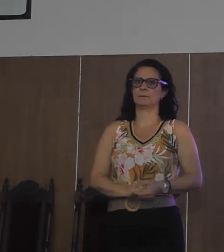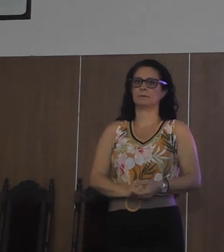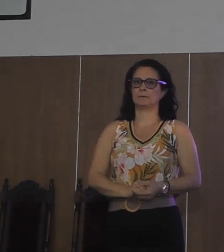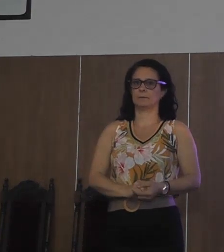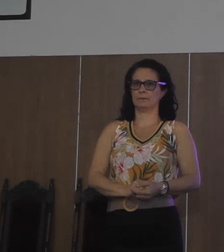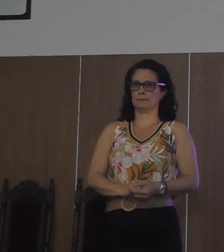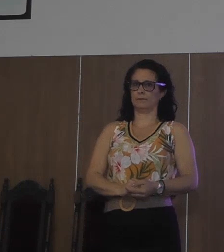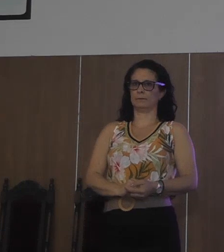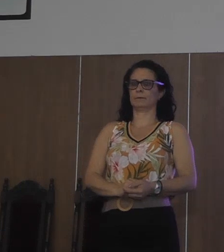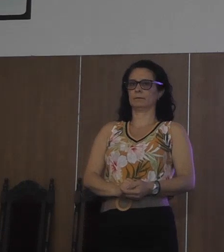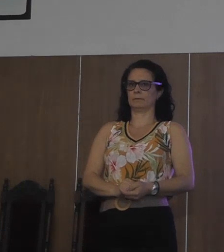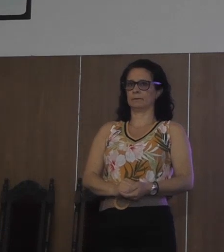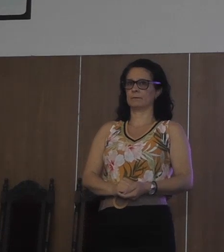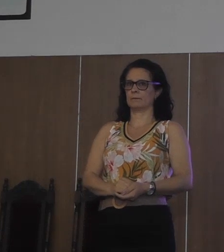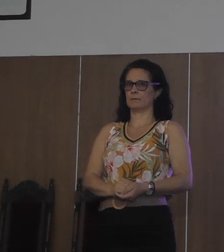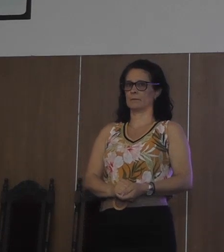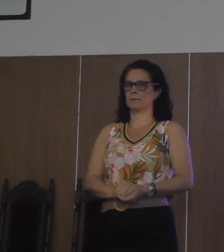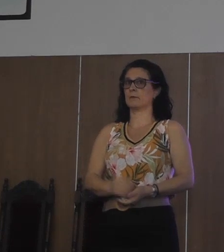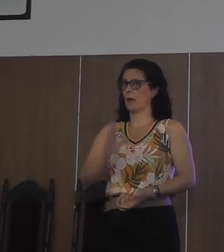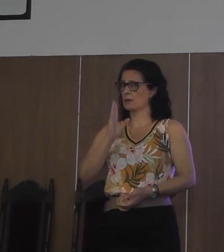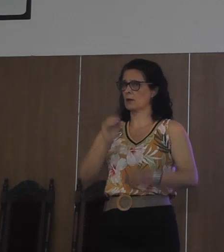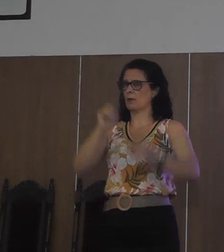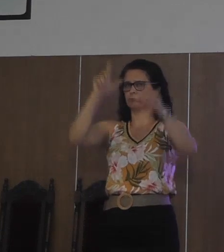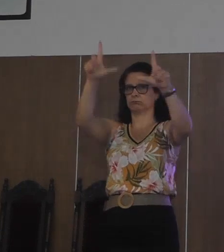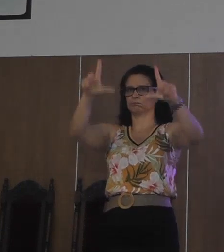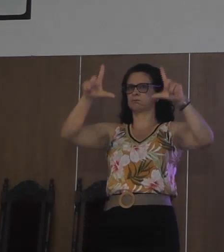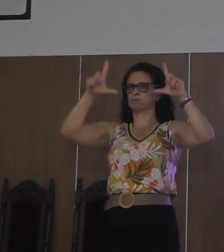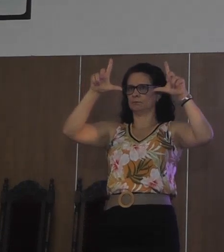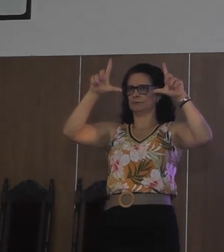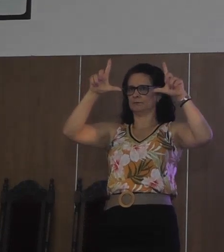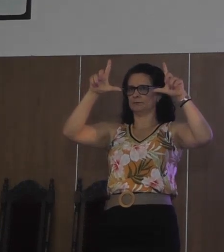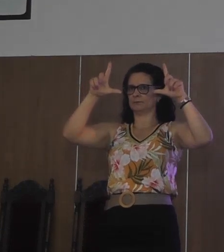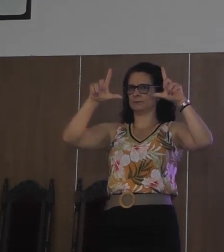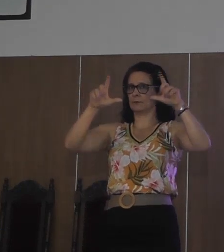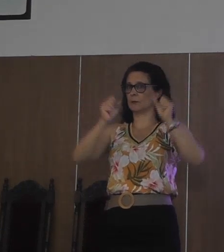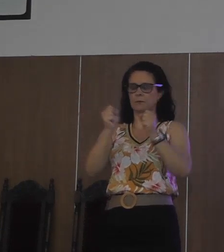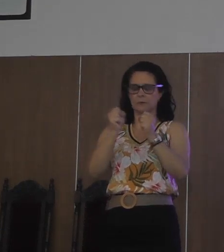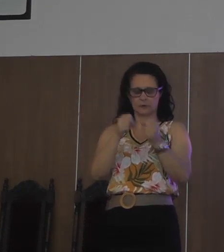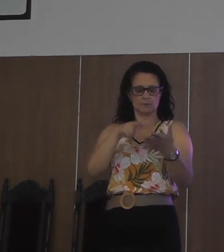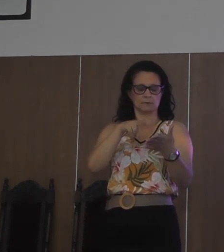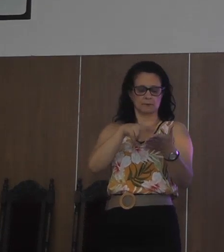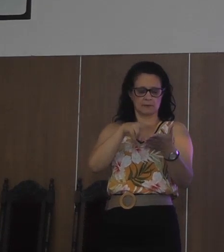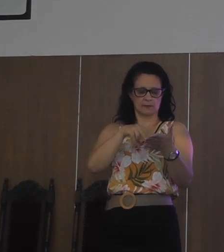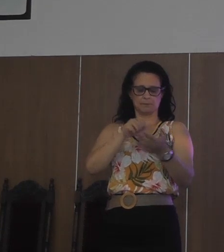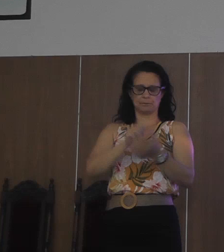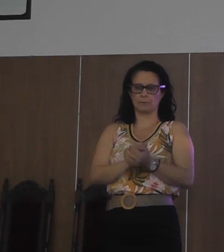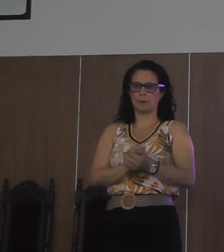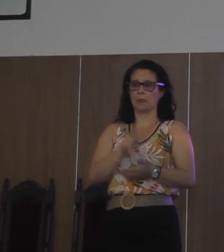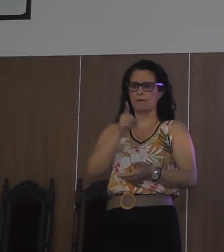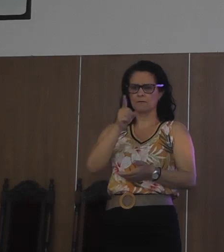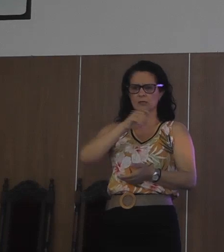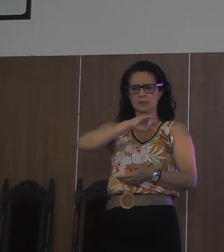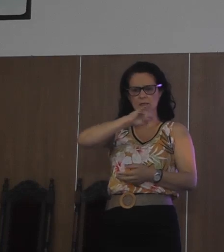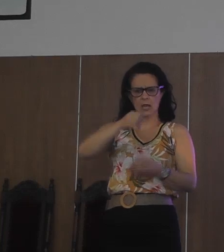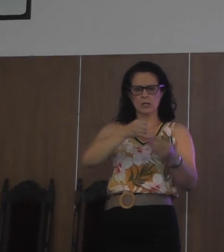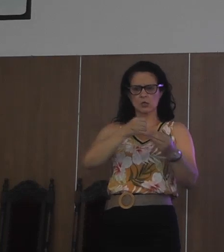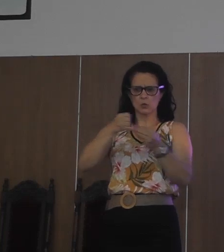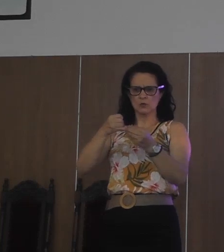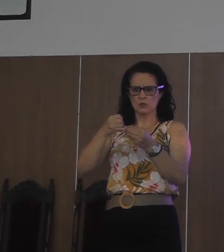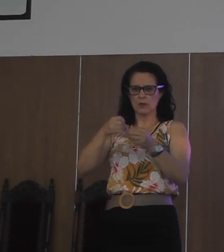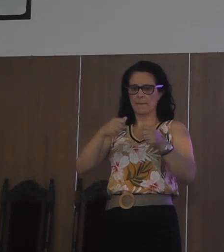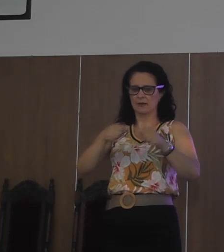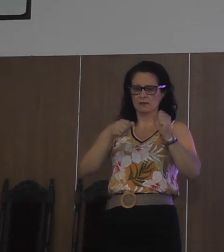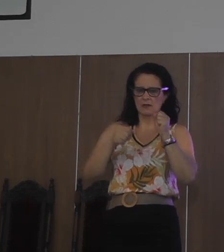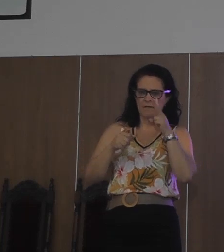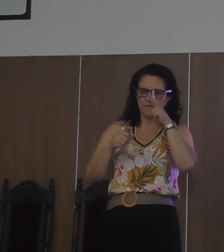Já está no data show, aquele que pode, acompanhe a leitura. Tão somente ser forte